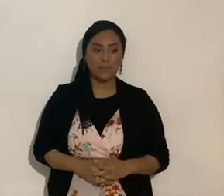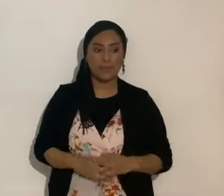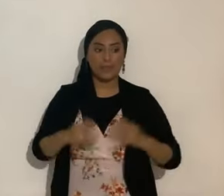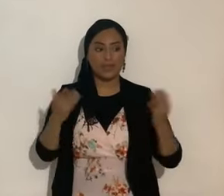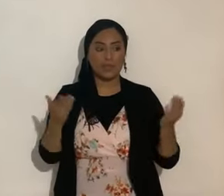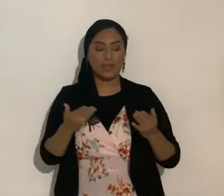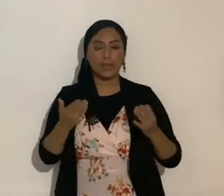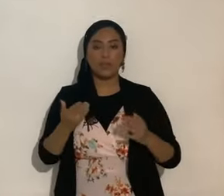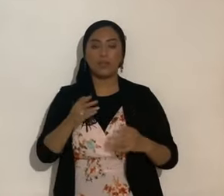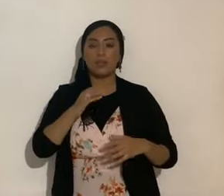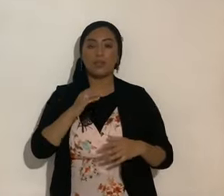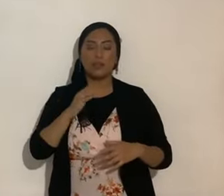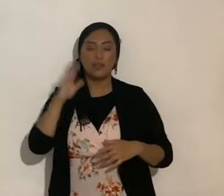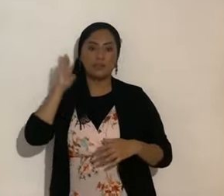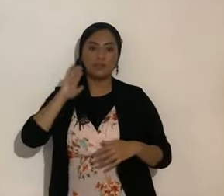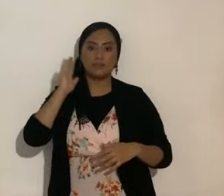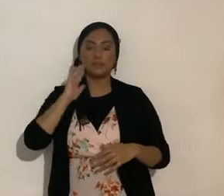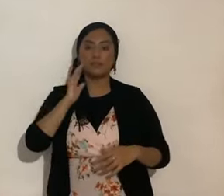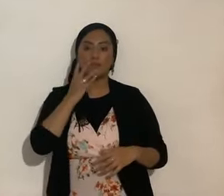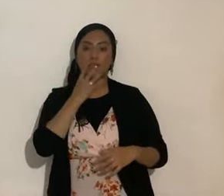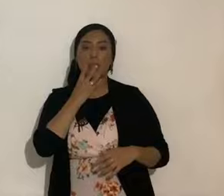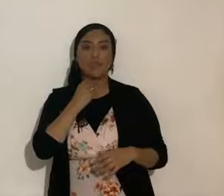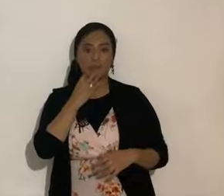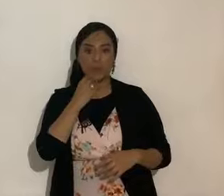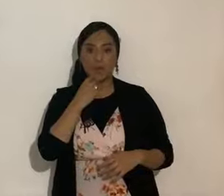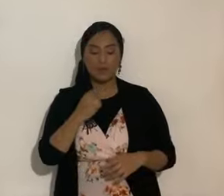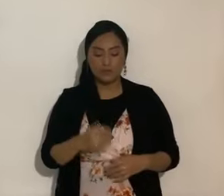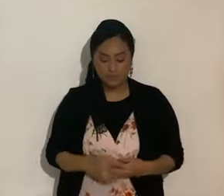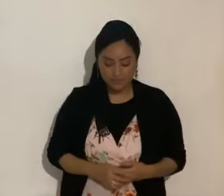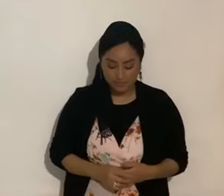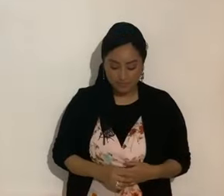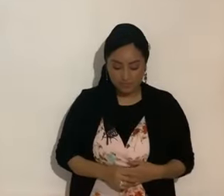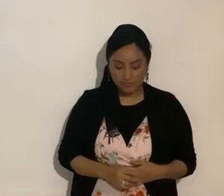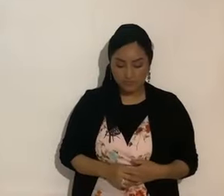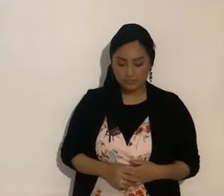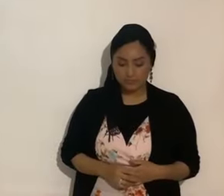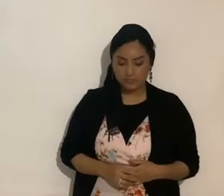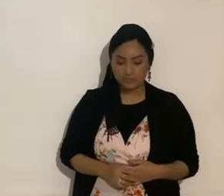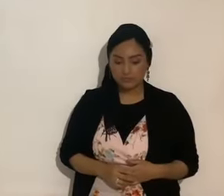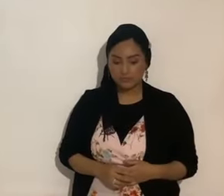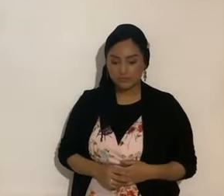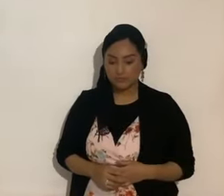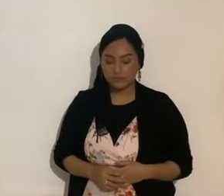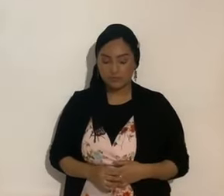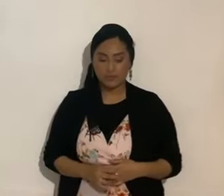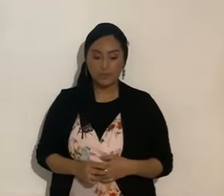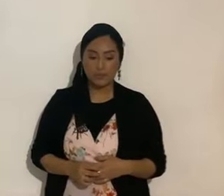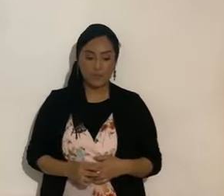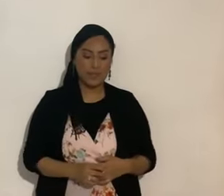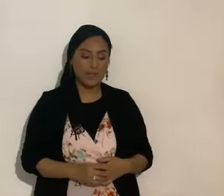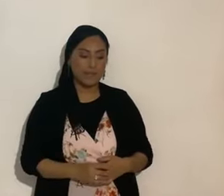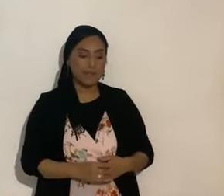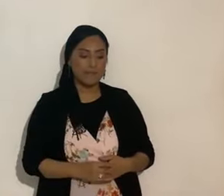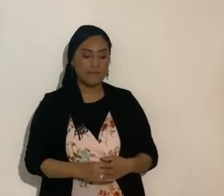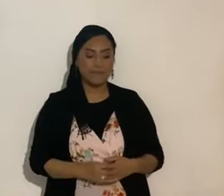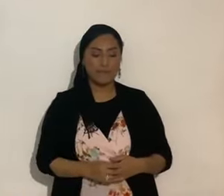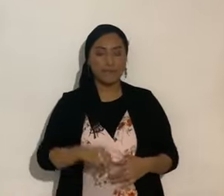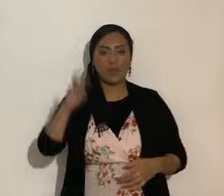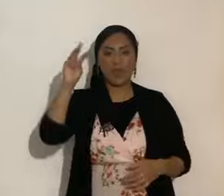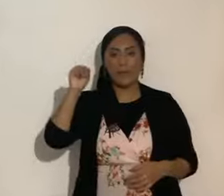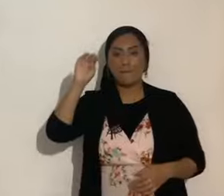Aquí en el original hebreo, porque Mateo es el único que está escrito en hebreo, o sea, ¿sí? Se mantuvo en hebreo.